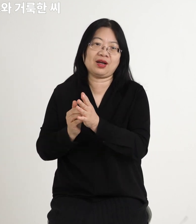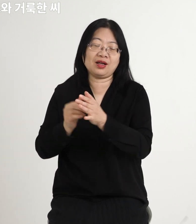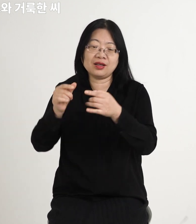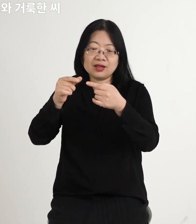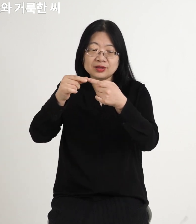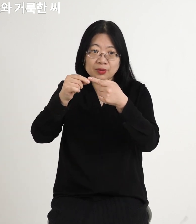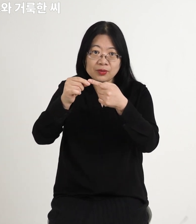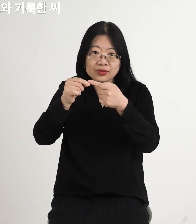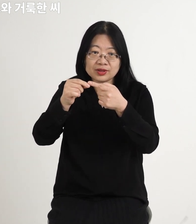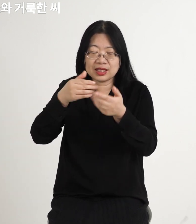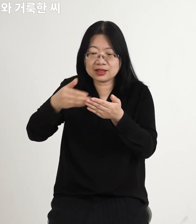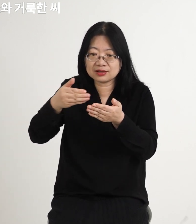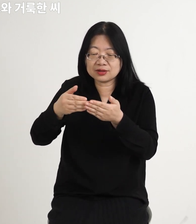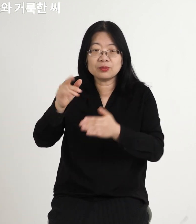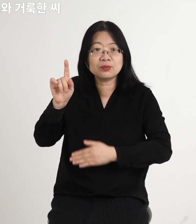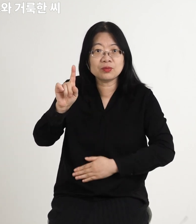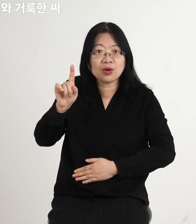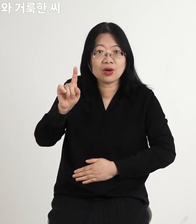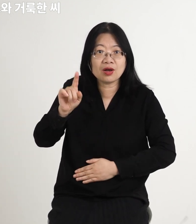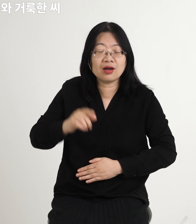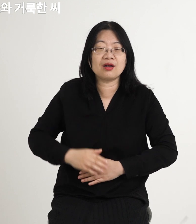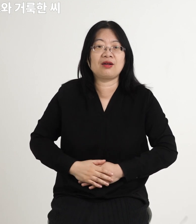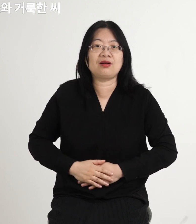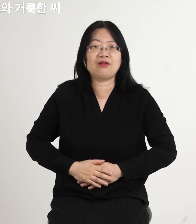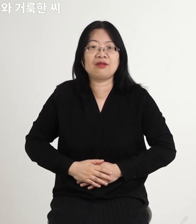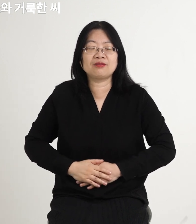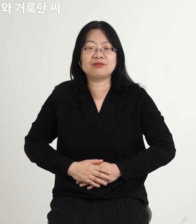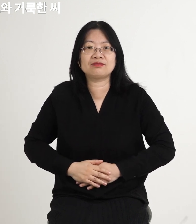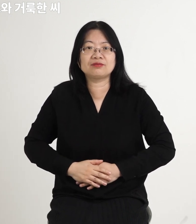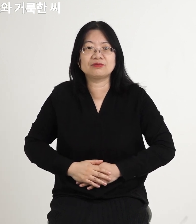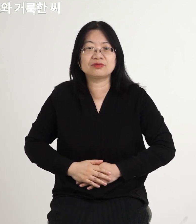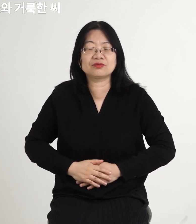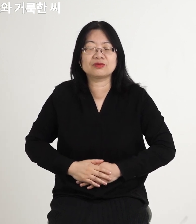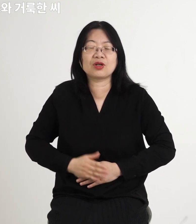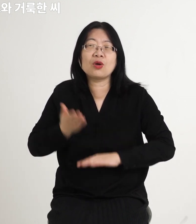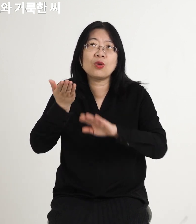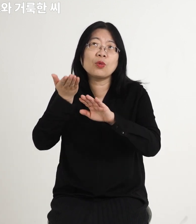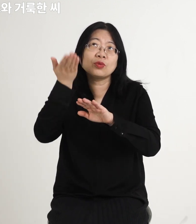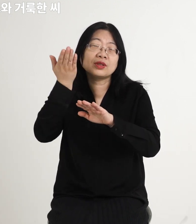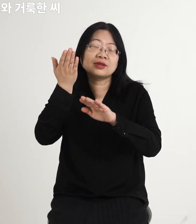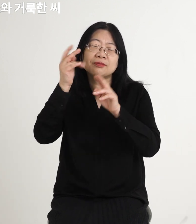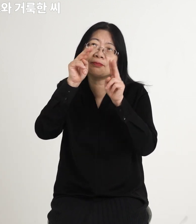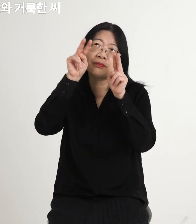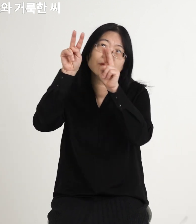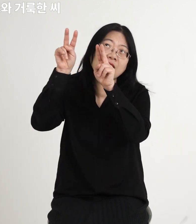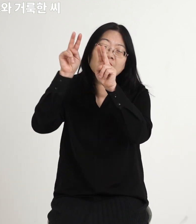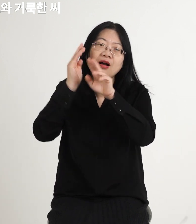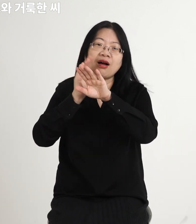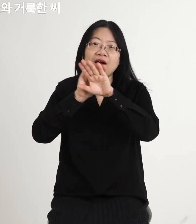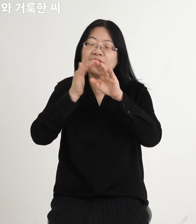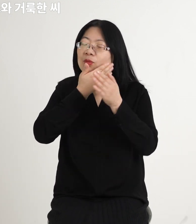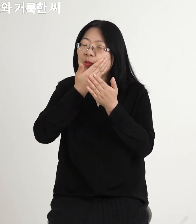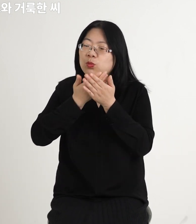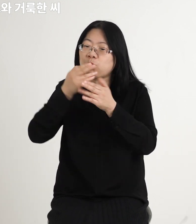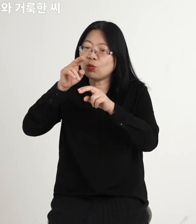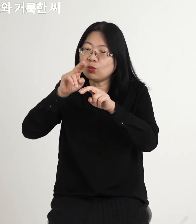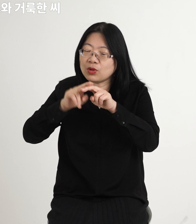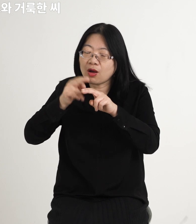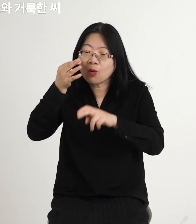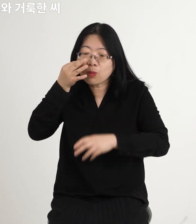그림은 위의 그림이었어요. 위를 보는데 하늘의 보좌가